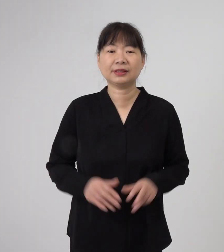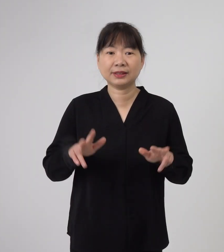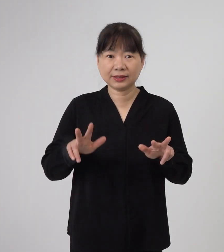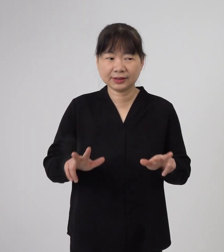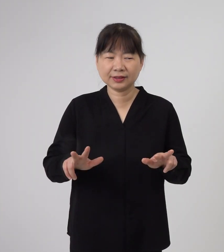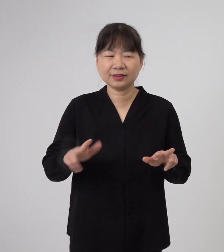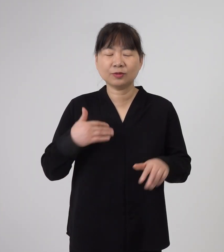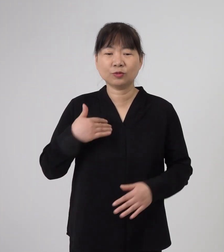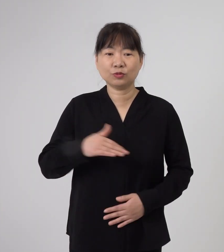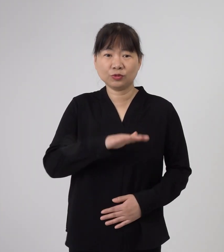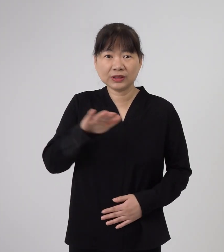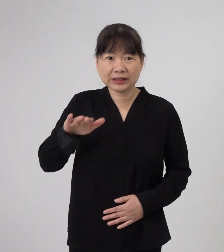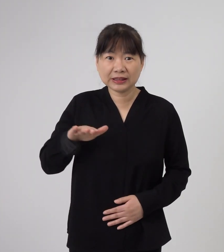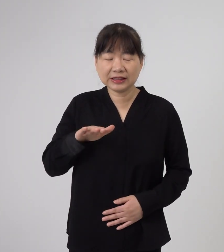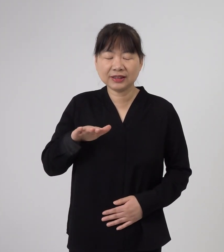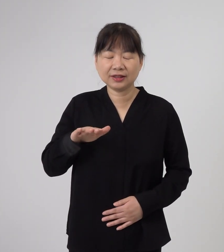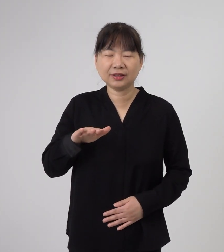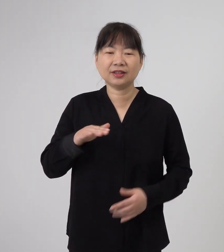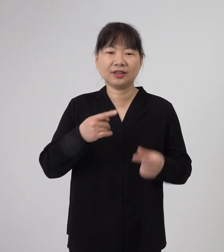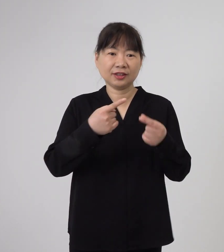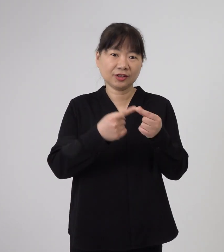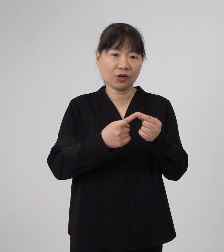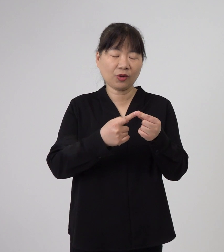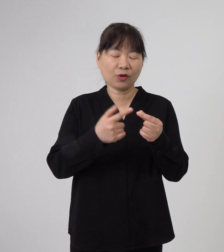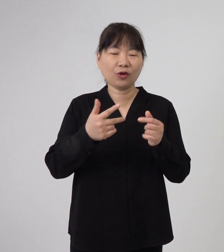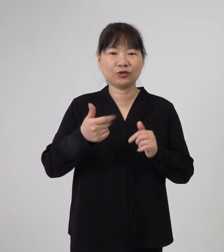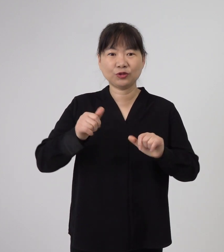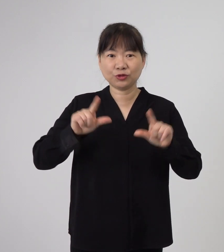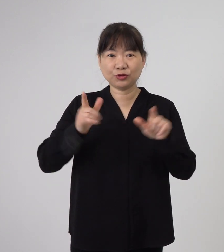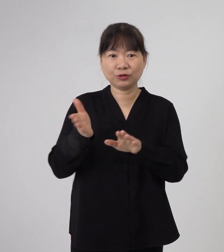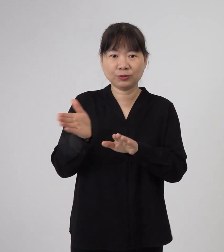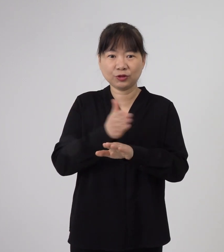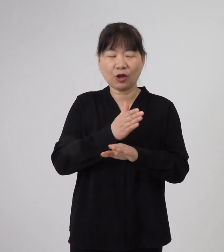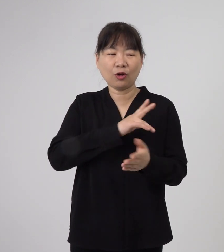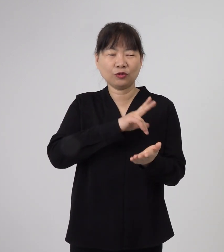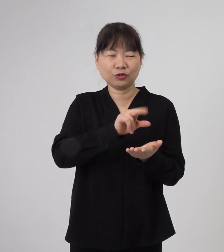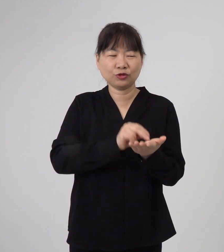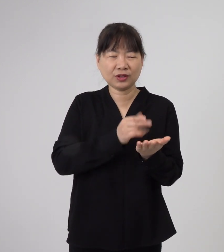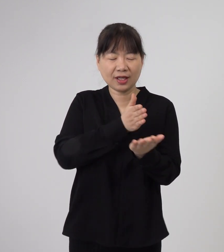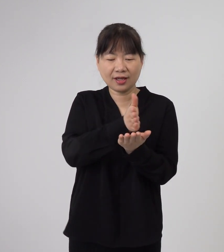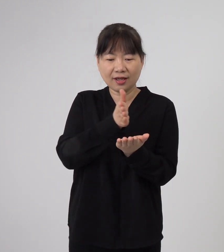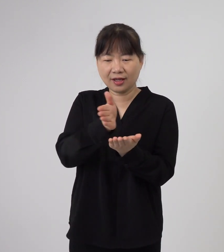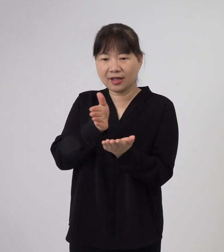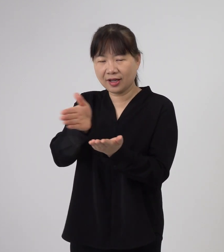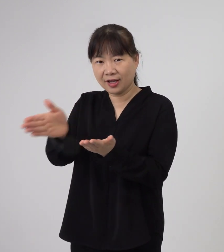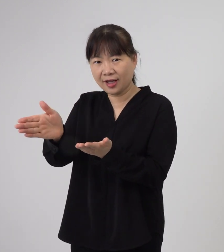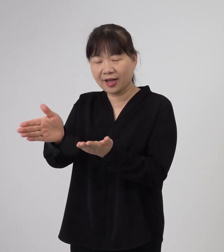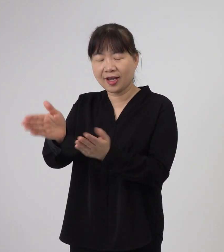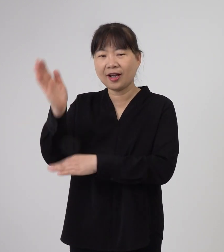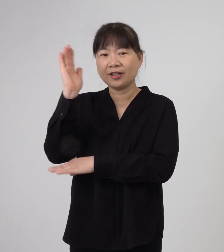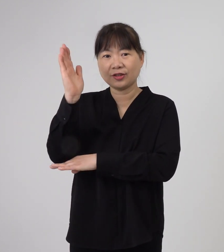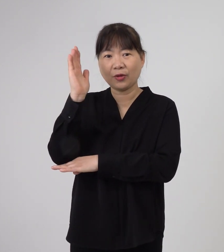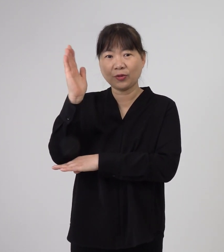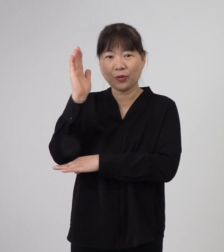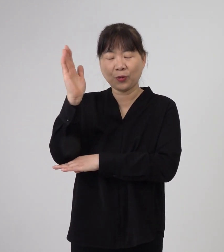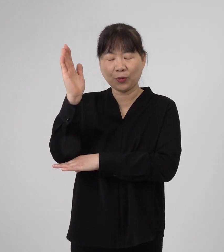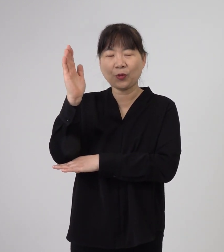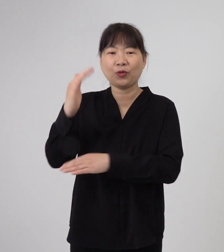지금 우리는 첫 주부터 계속 주제별 설교를 지금 듣고 있습니다. 우리 한번 기억해